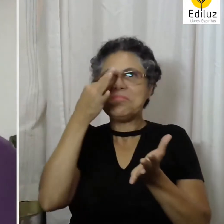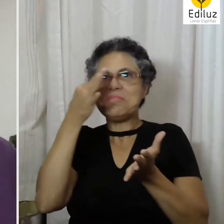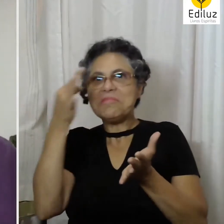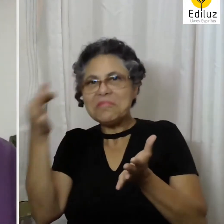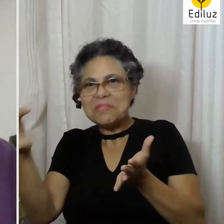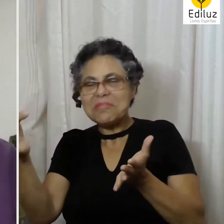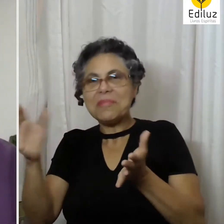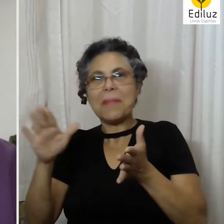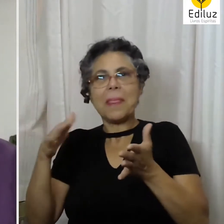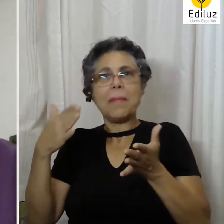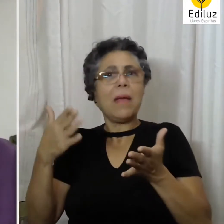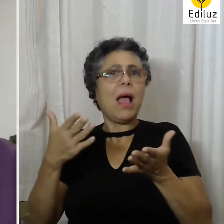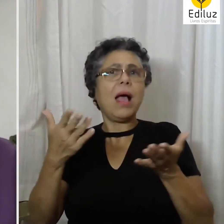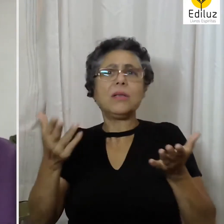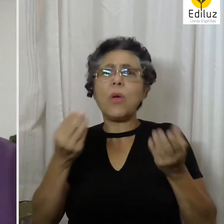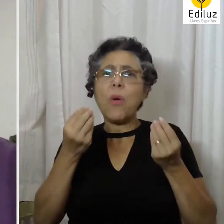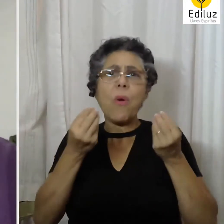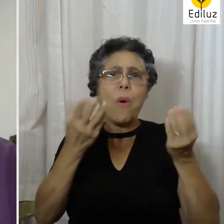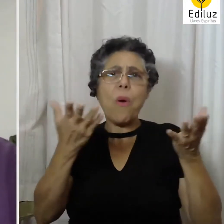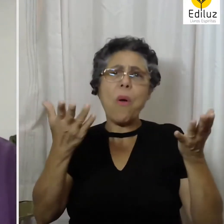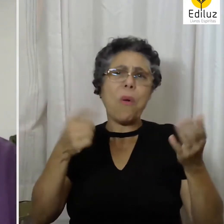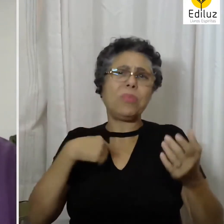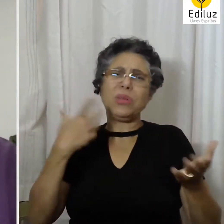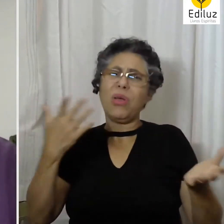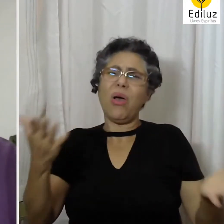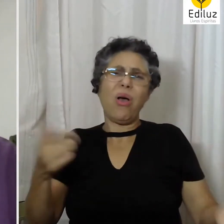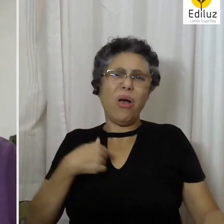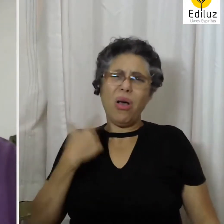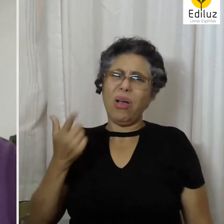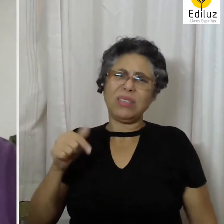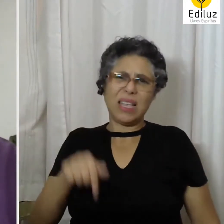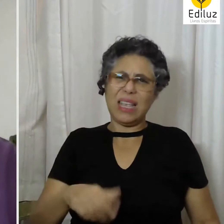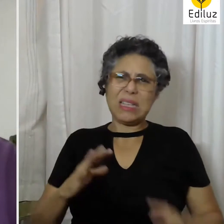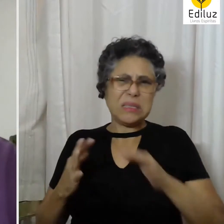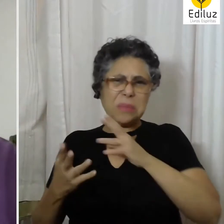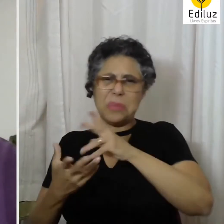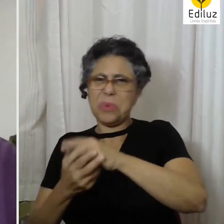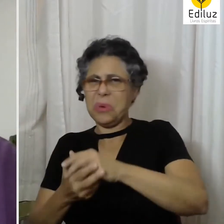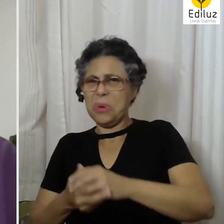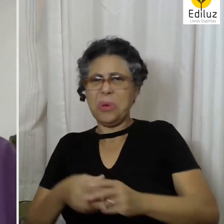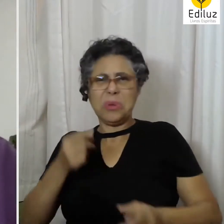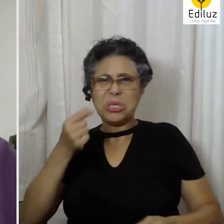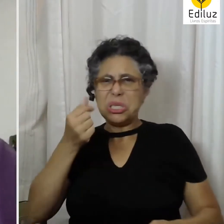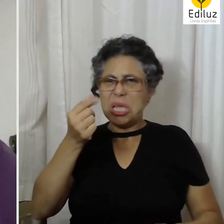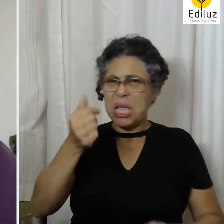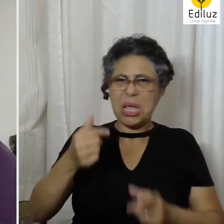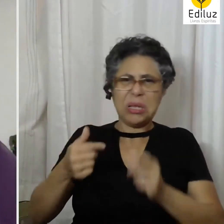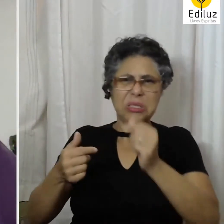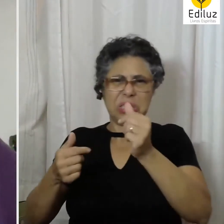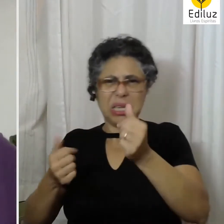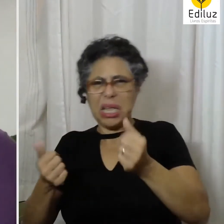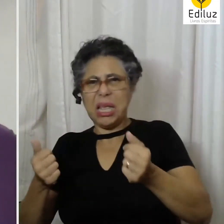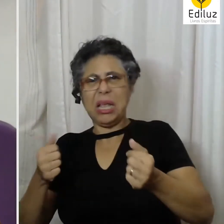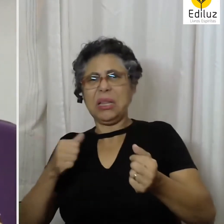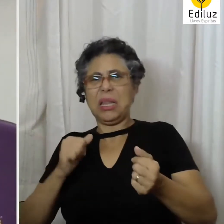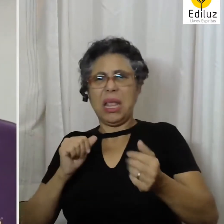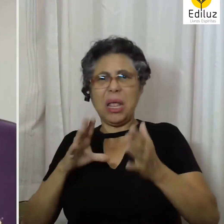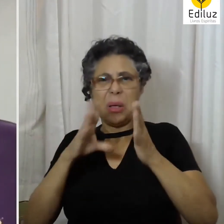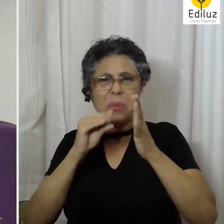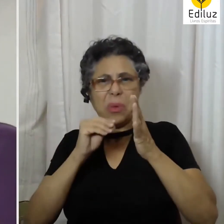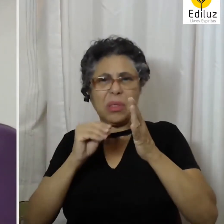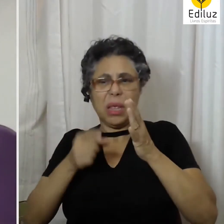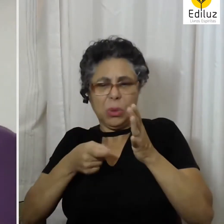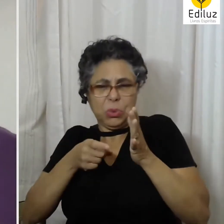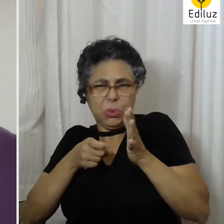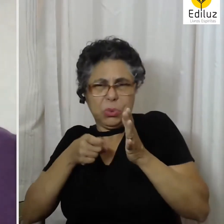Mas, Robson, nós somos ocidentais, nós estamos num mundo capitalista, com um modelo econômico que suga,